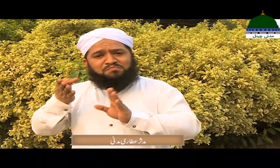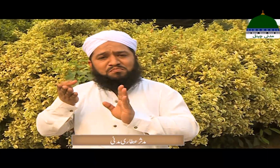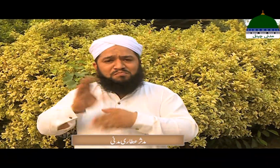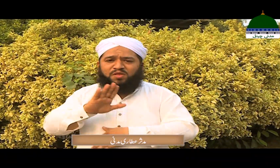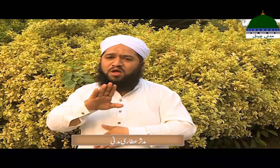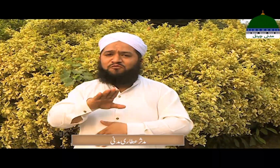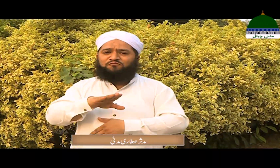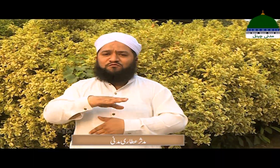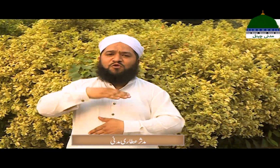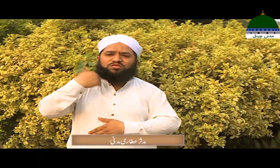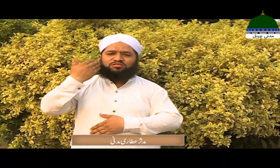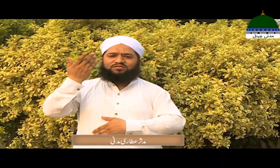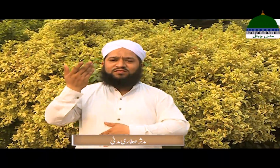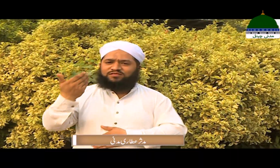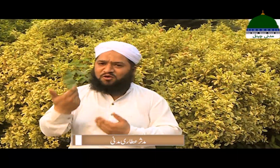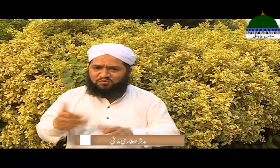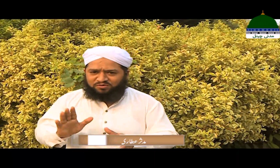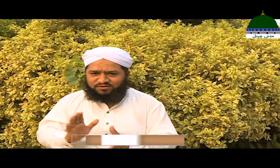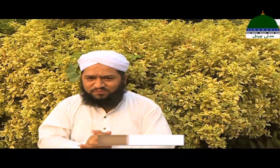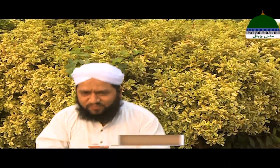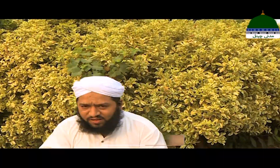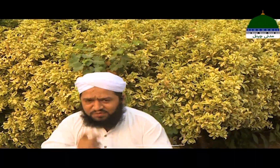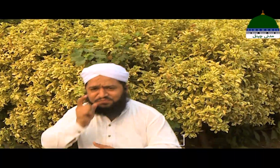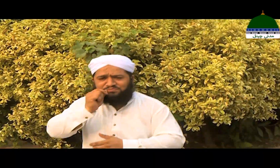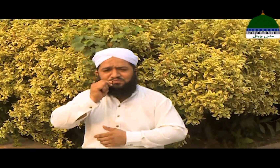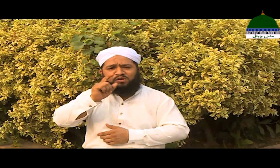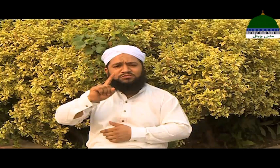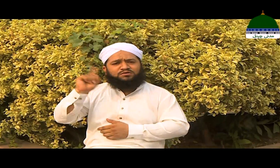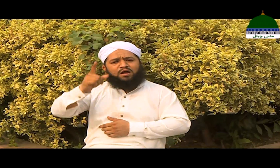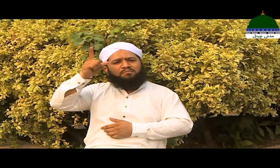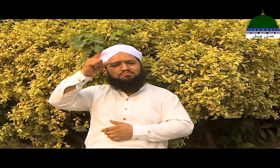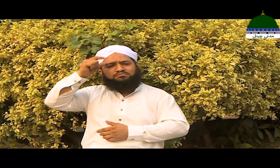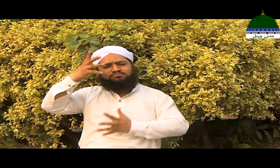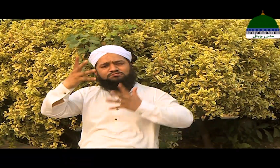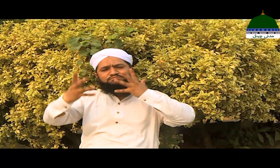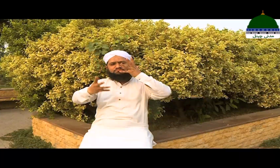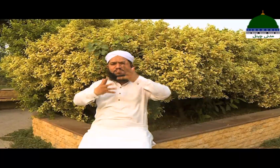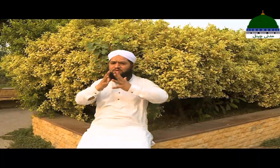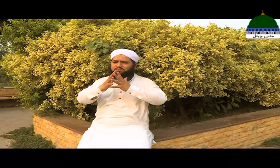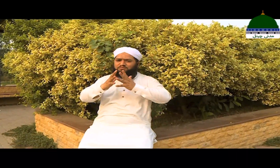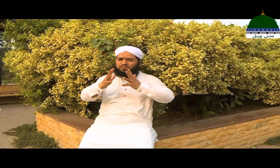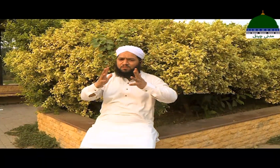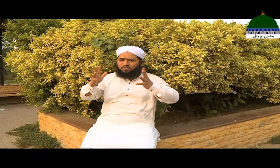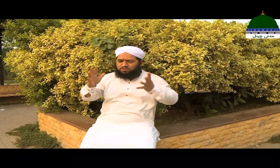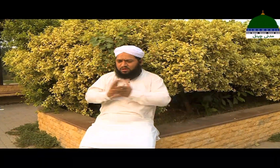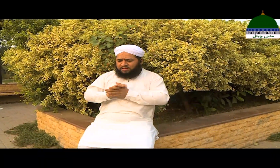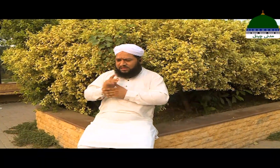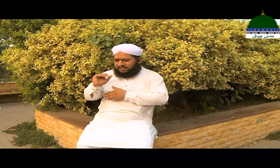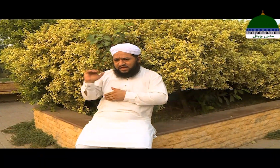ہو گئی۔ سب گھر والے بہت غضبناک و پریشان ہوئے تو اس شخص نے کہا، ہمیں سانپ سے جو نفع حاصل ہوتا ہے